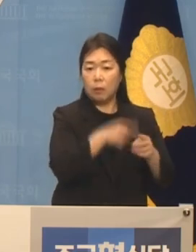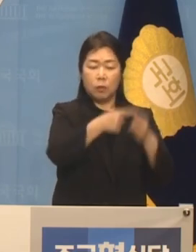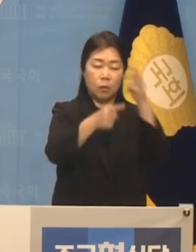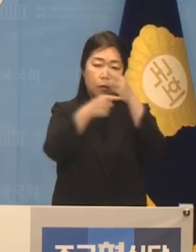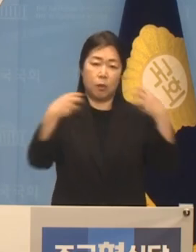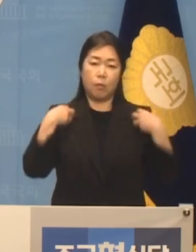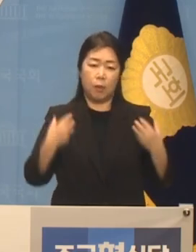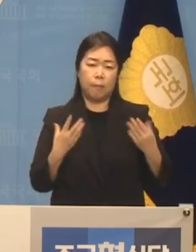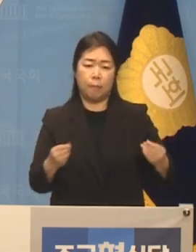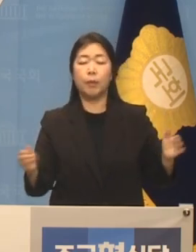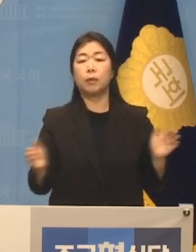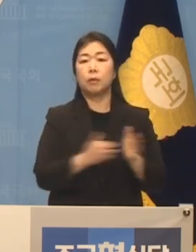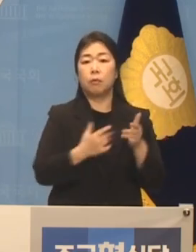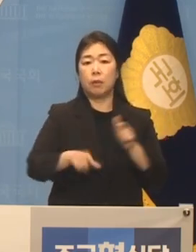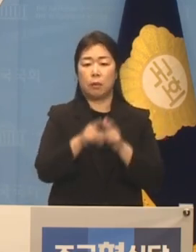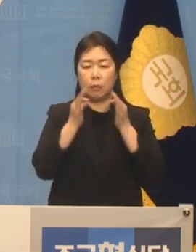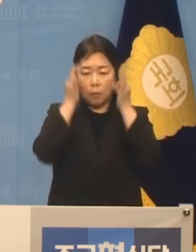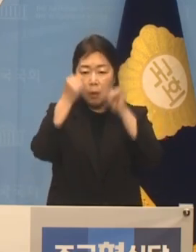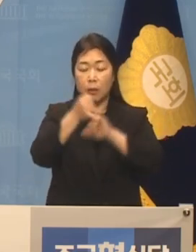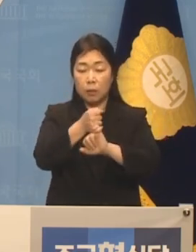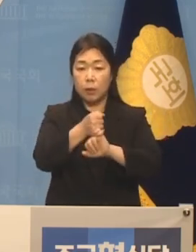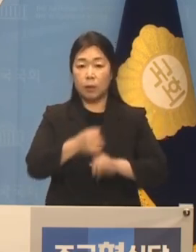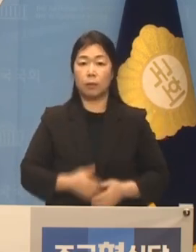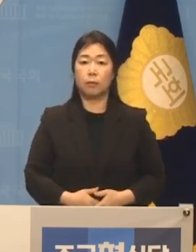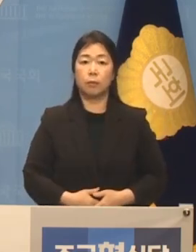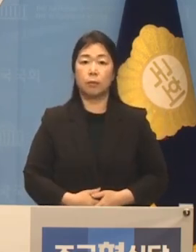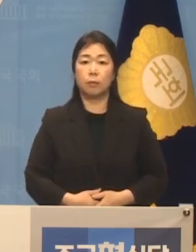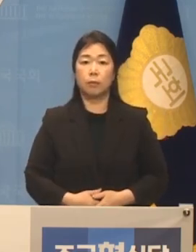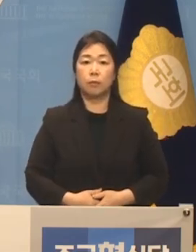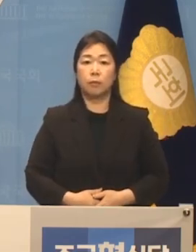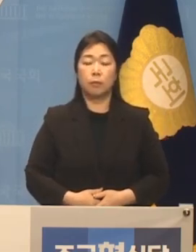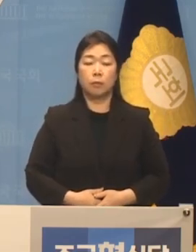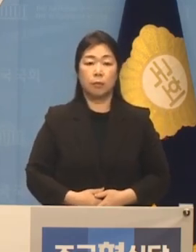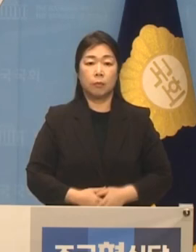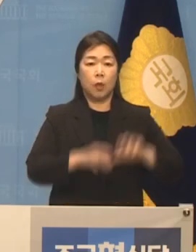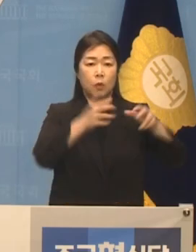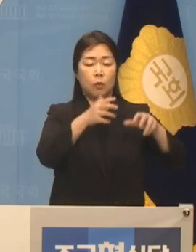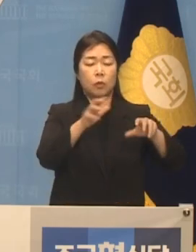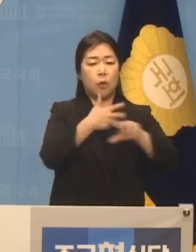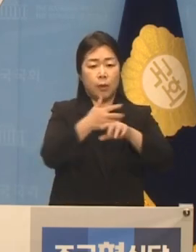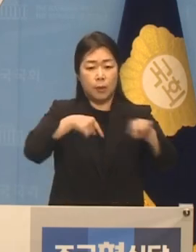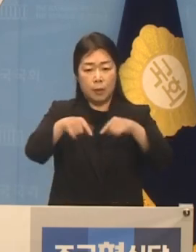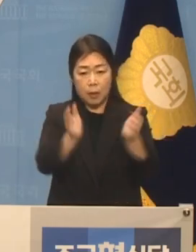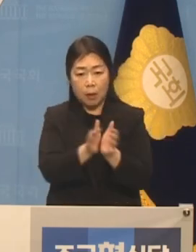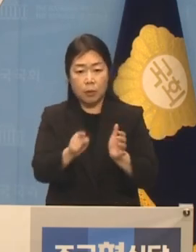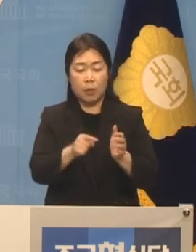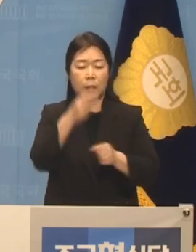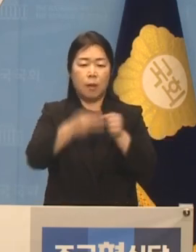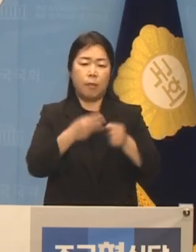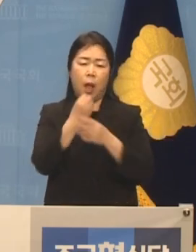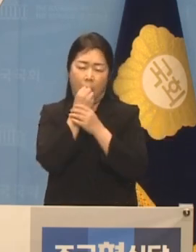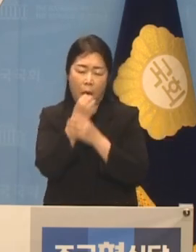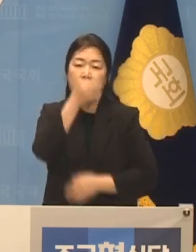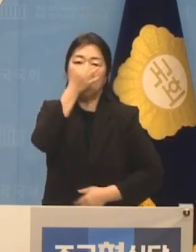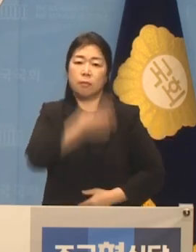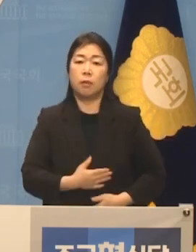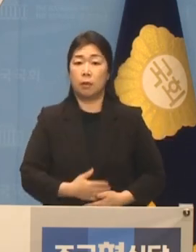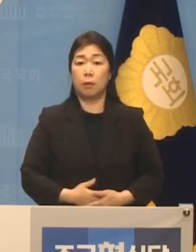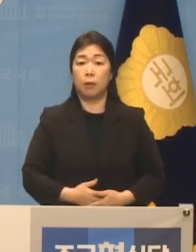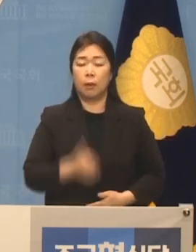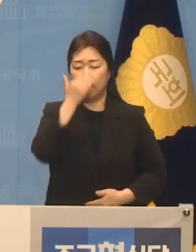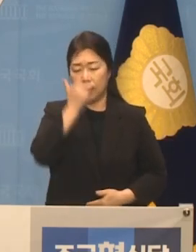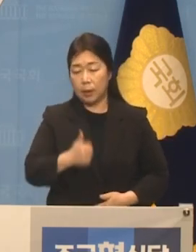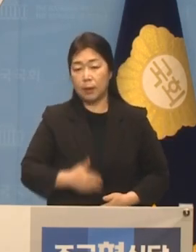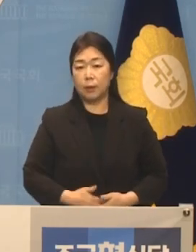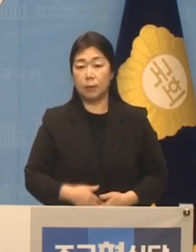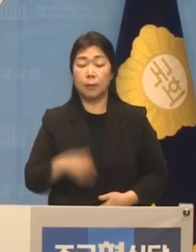최선을 다할 것입니다. 우리 조국혁신당은 3년은 길다고 했지만 당원인 저는,